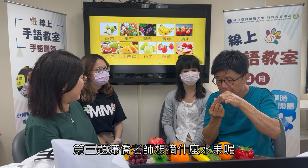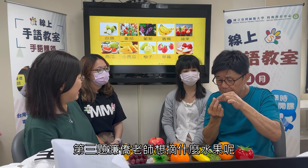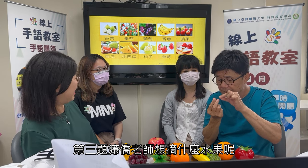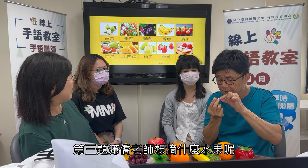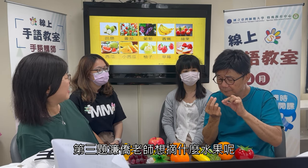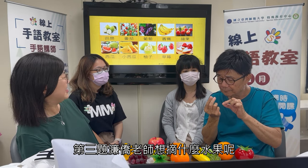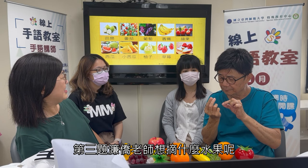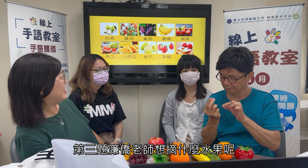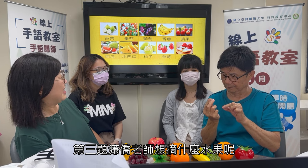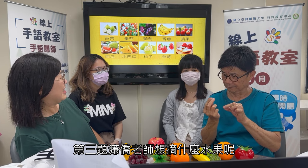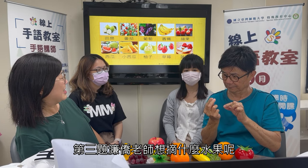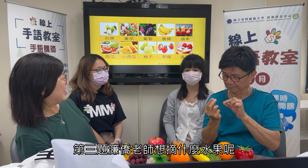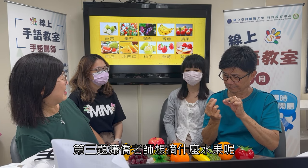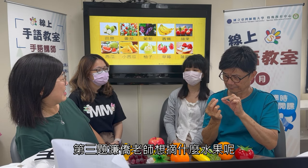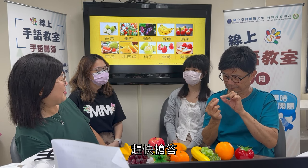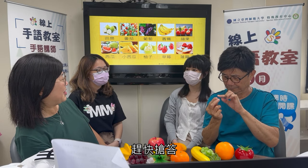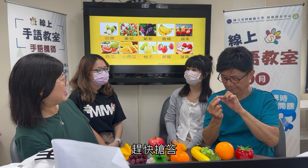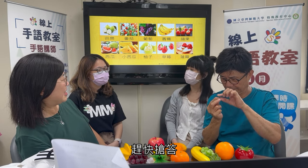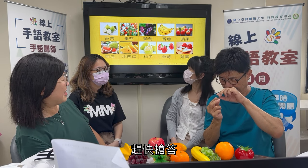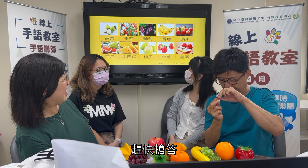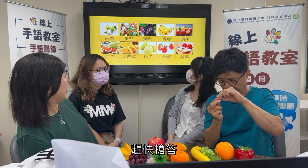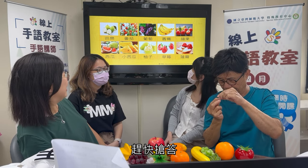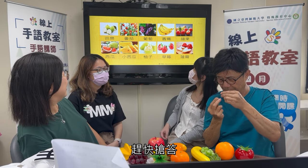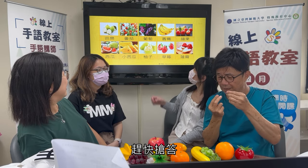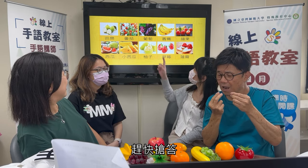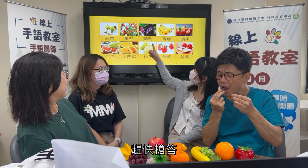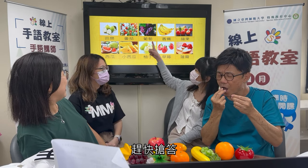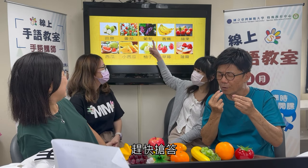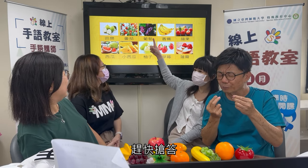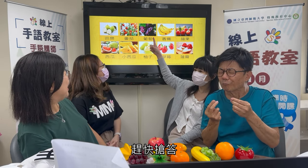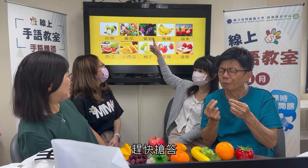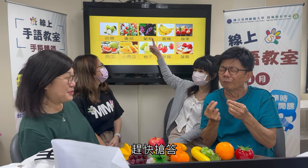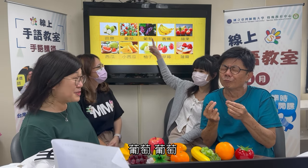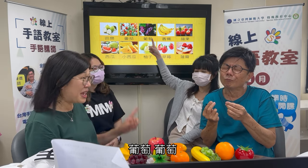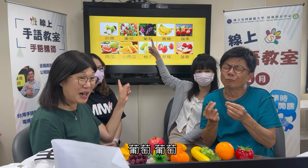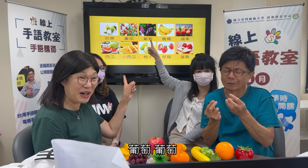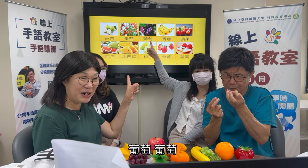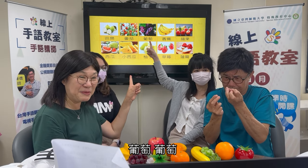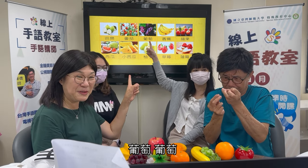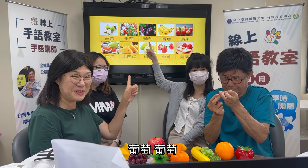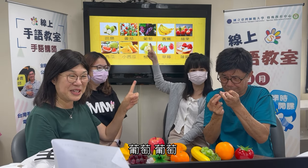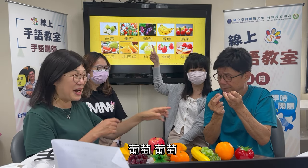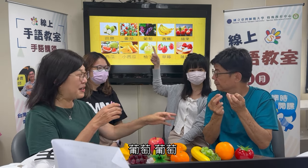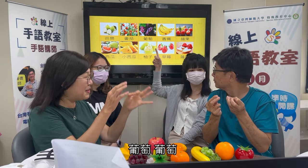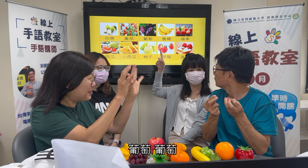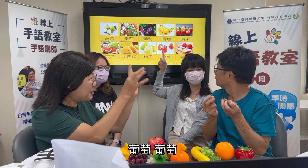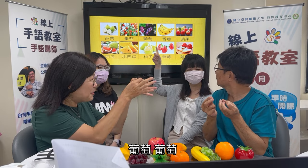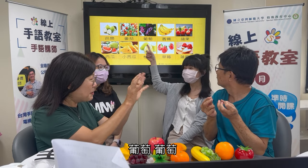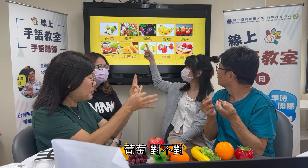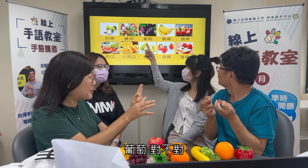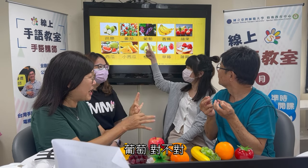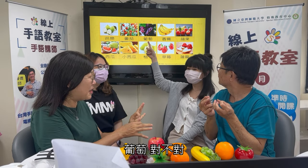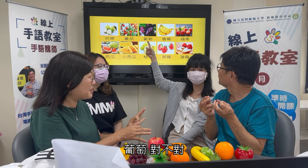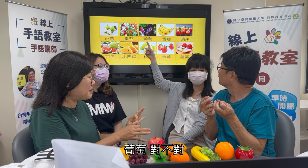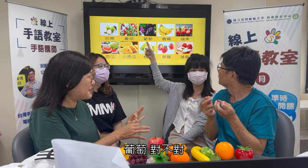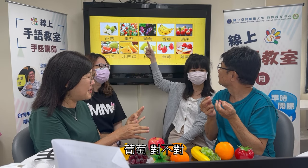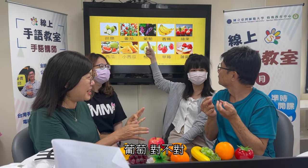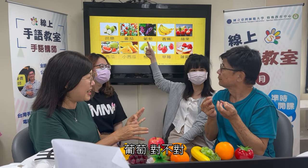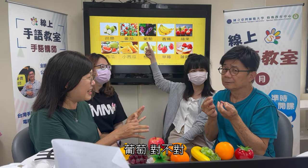好，赶快抢答，抢答。葡萄，葡萄，葡萄，对不对？